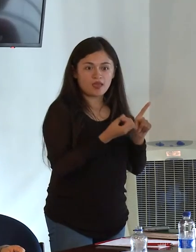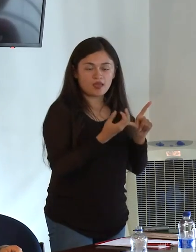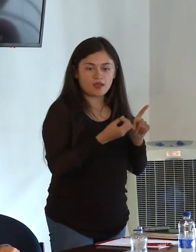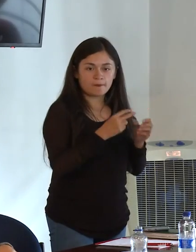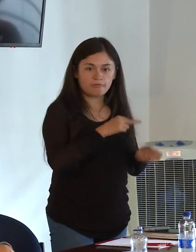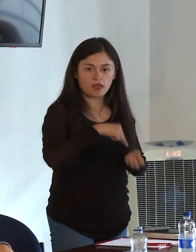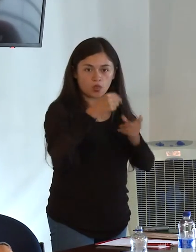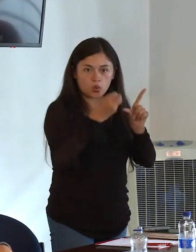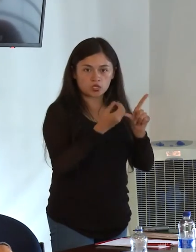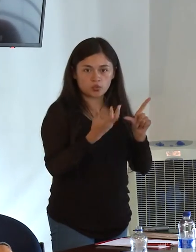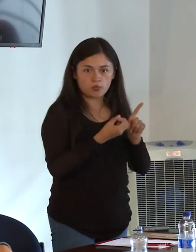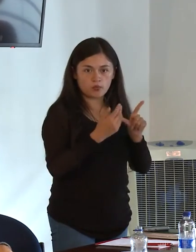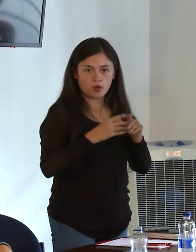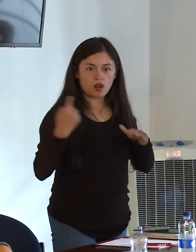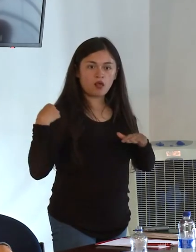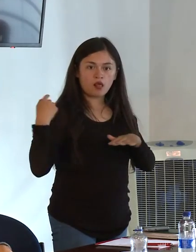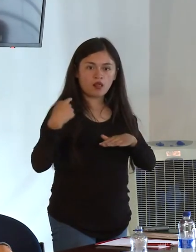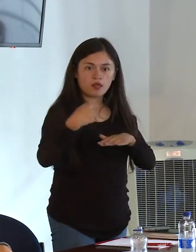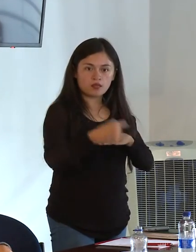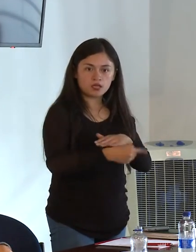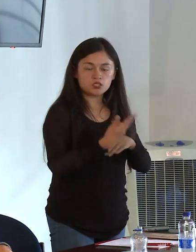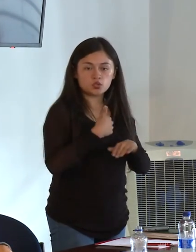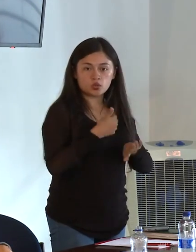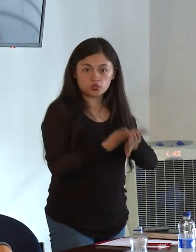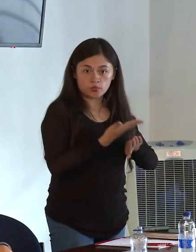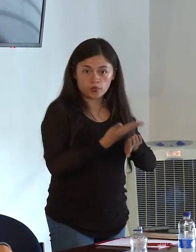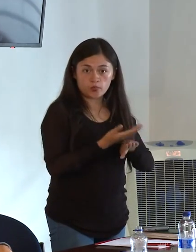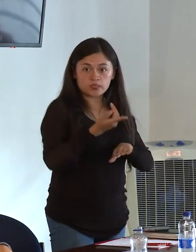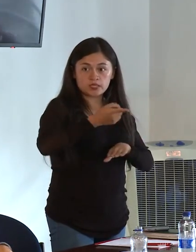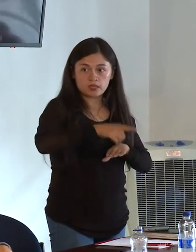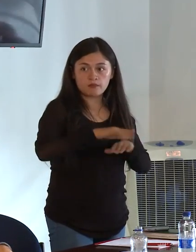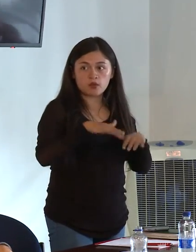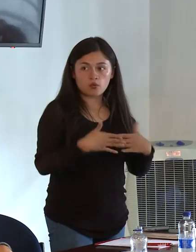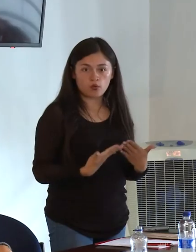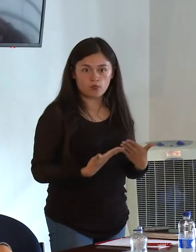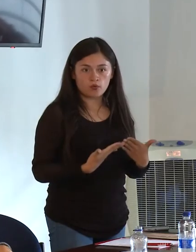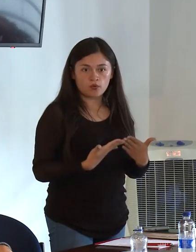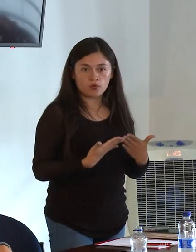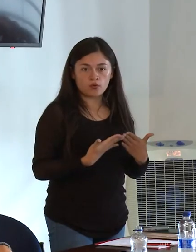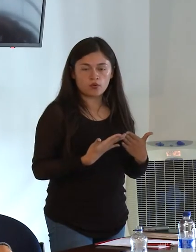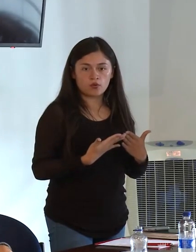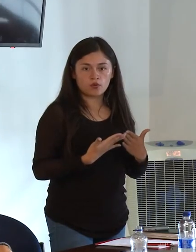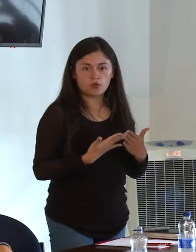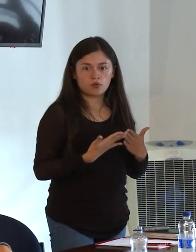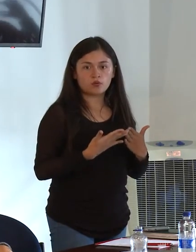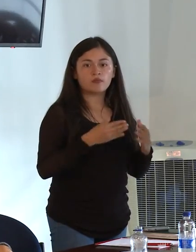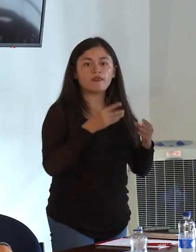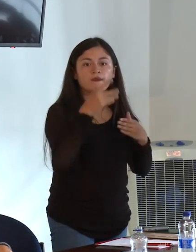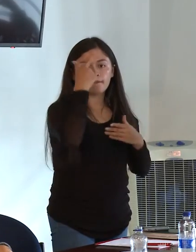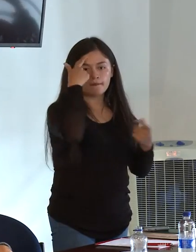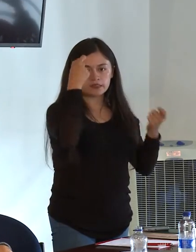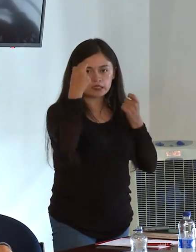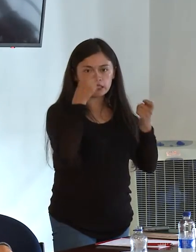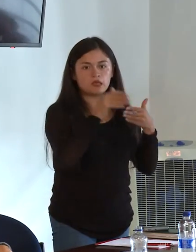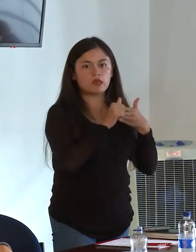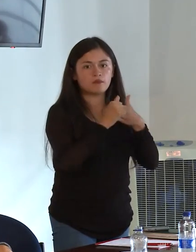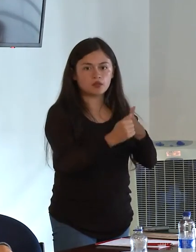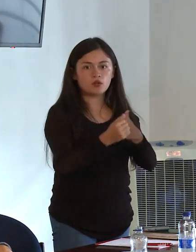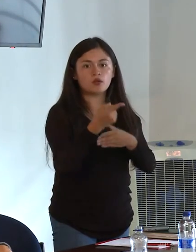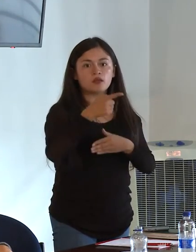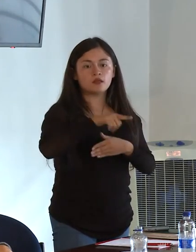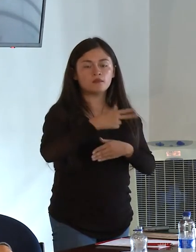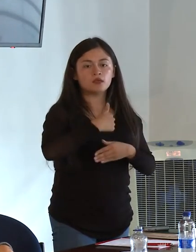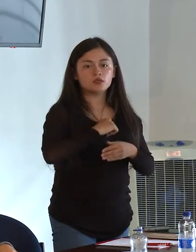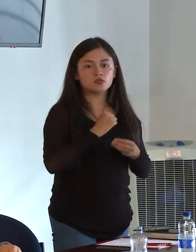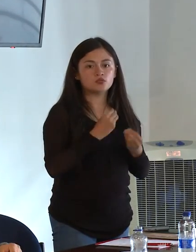trayectoria en un campo que yo lo plantearía también, no solo en términos de la parte metodológica y demás, sino yo vuelvo